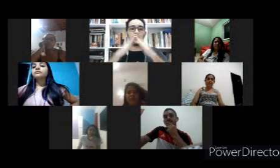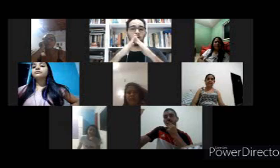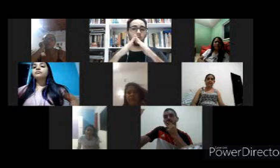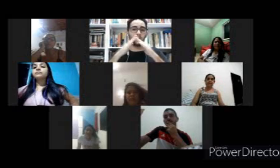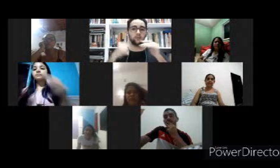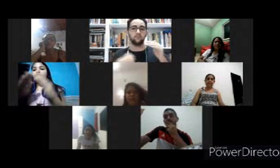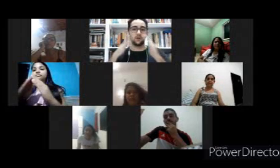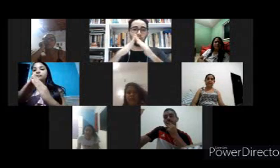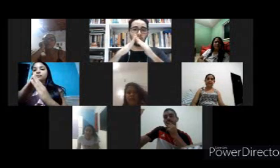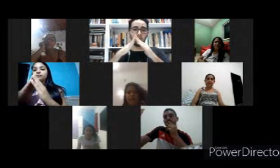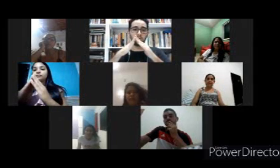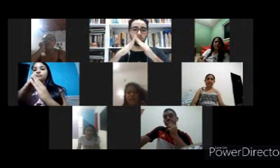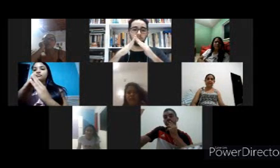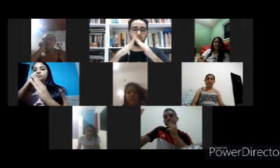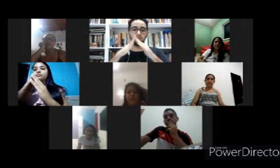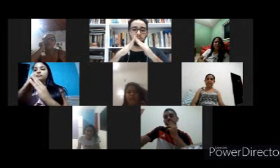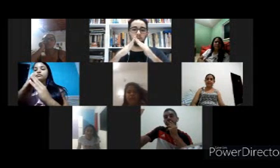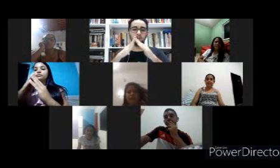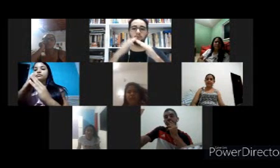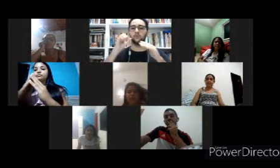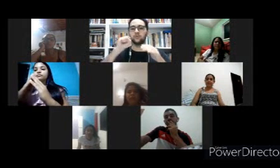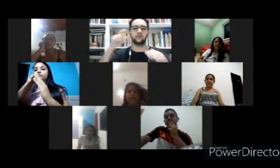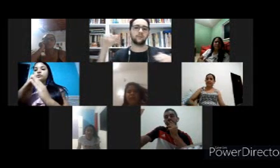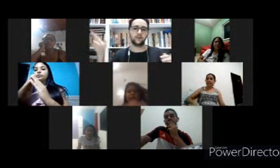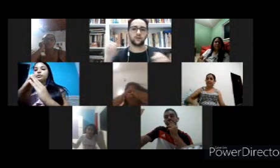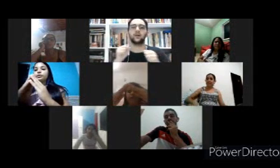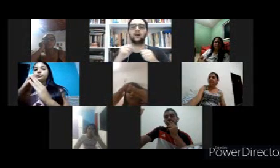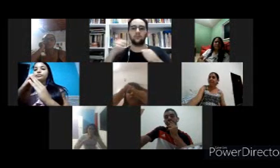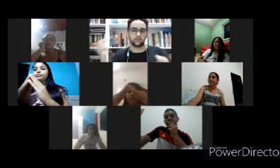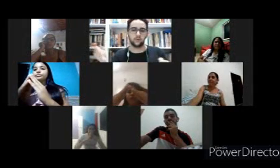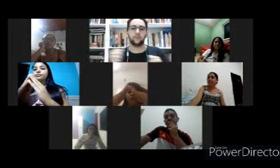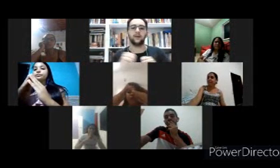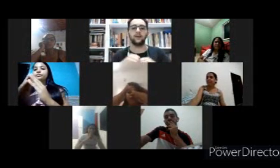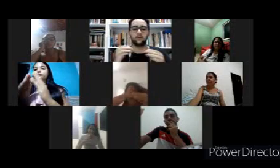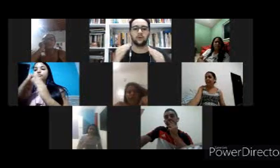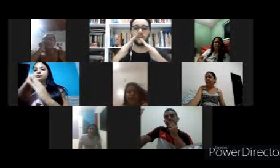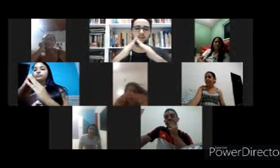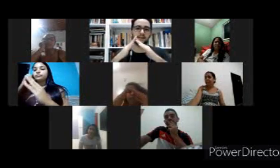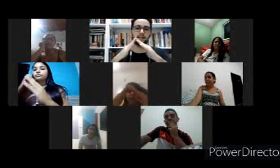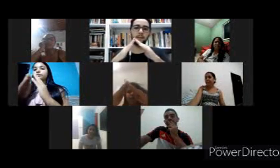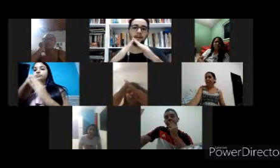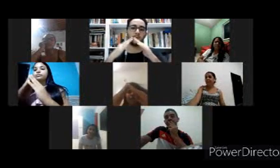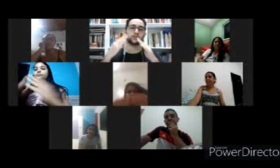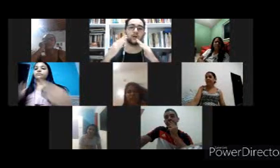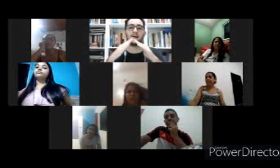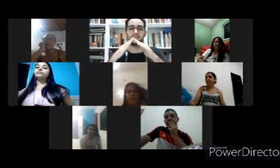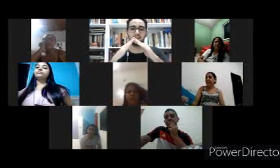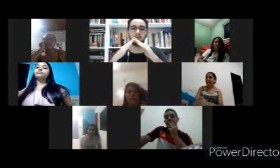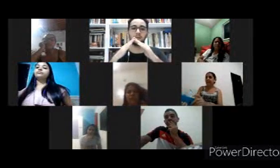Aí tu fala, eu moro no São Sebastião, no São Pedro. Porque isso aqui também não é só casa, isso aqui também é